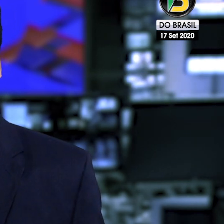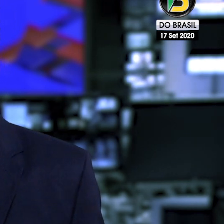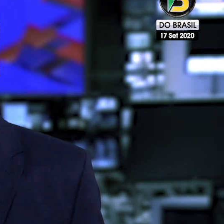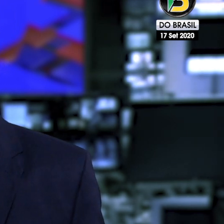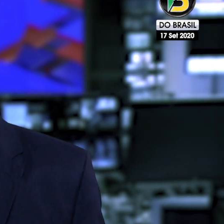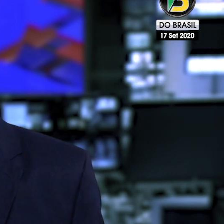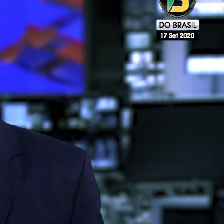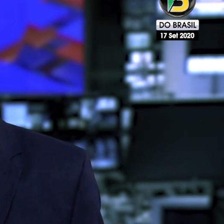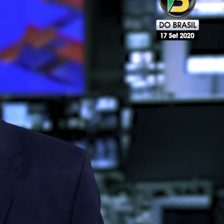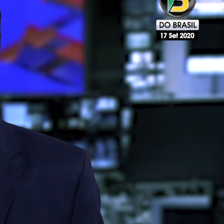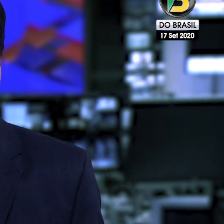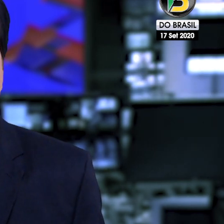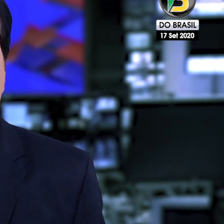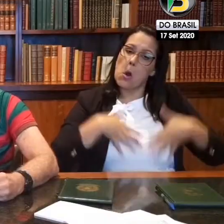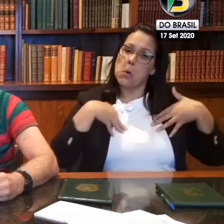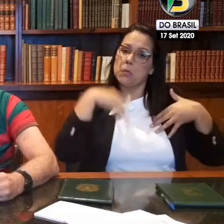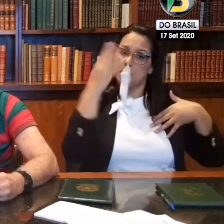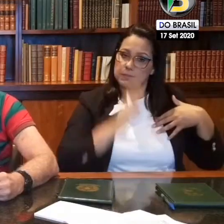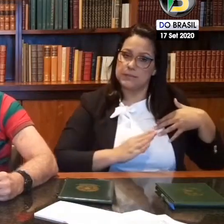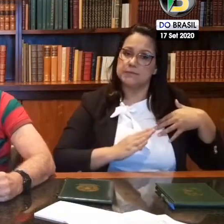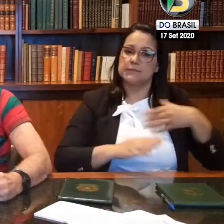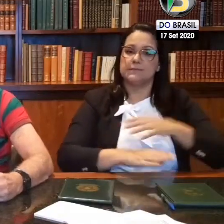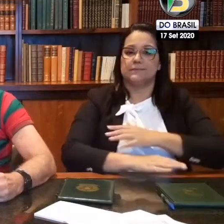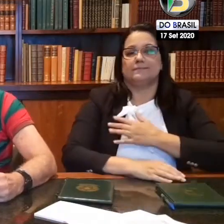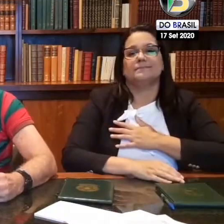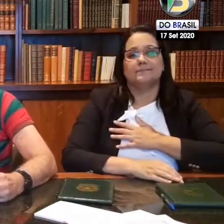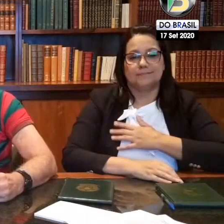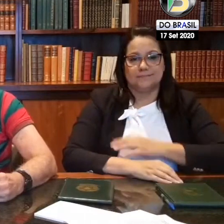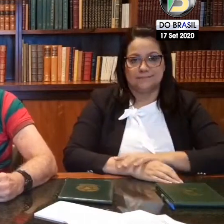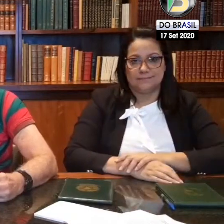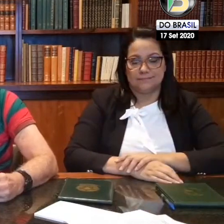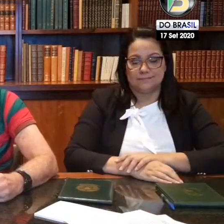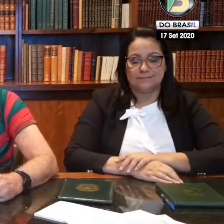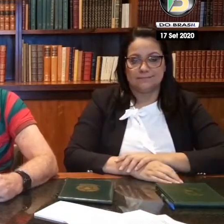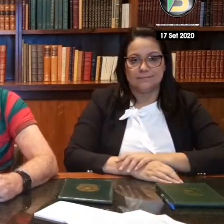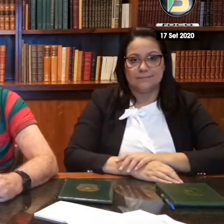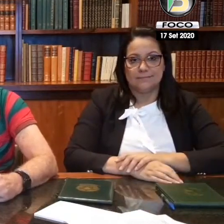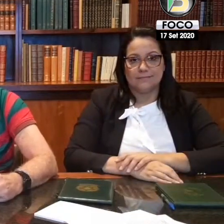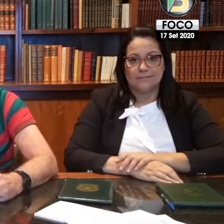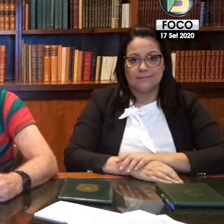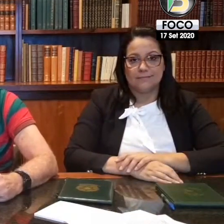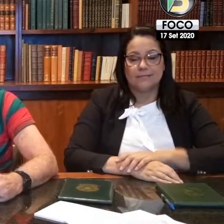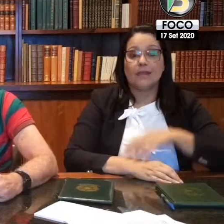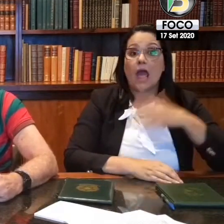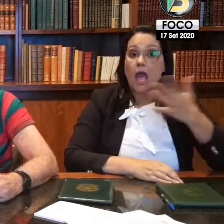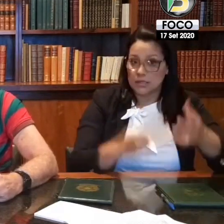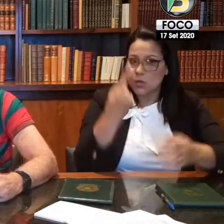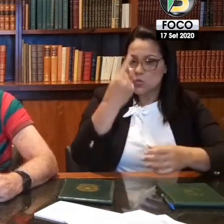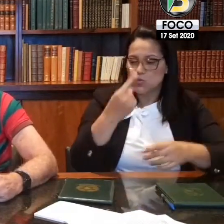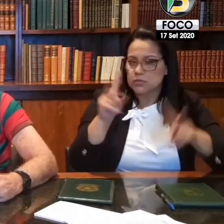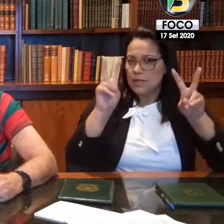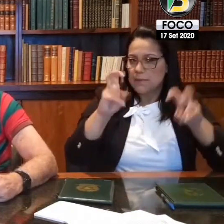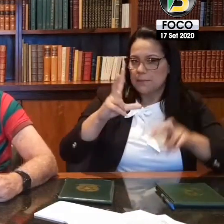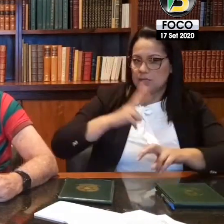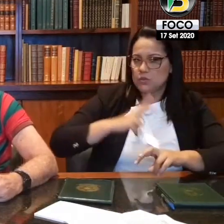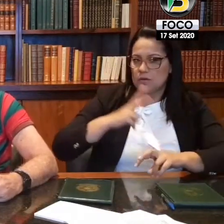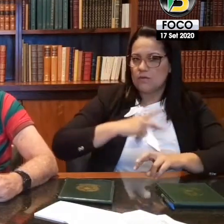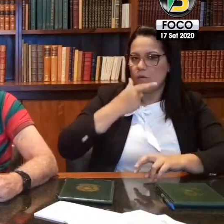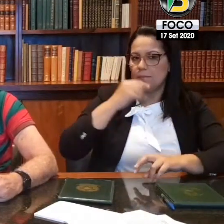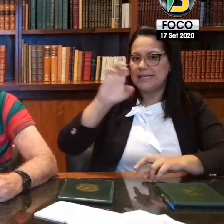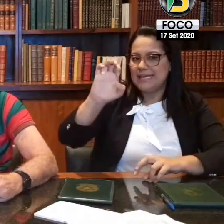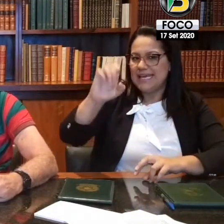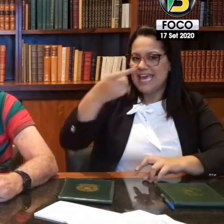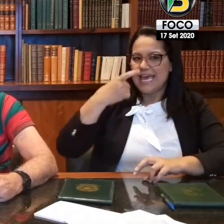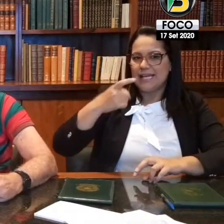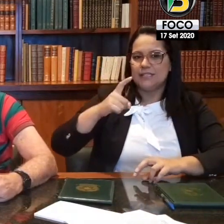enquanto ocupava o cargo em 2018. Bem, pessoal, deve estar acompanhando um caso particular, né? Eu fui acusado um tempo atrás pelo ex-ministro Sérgio